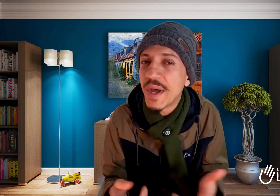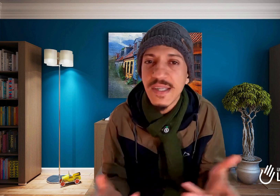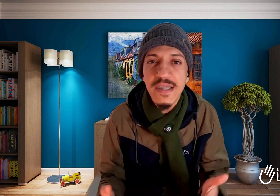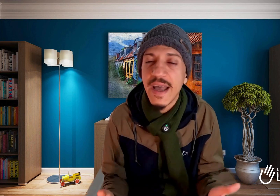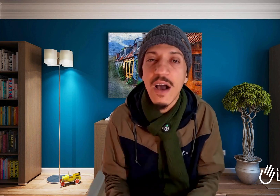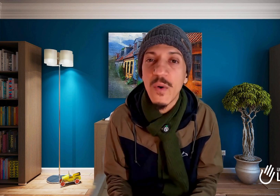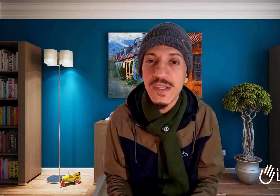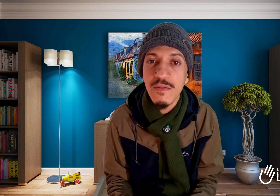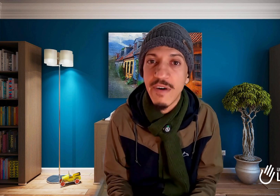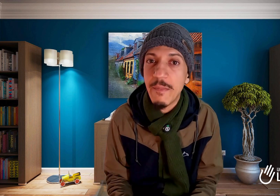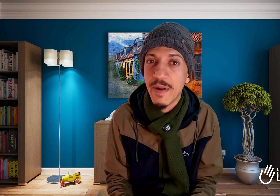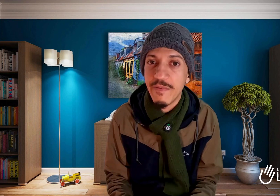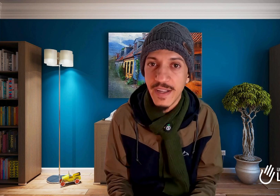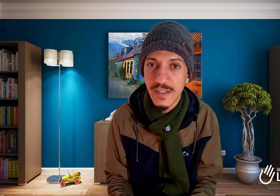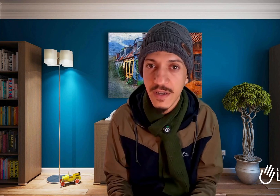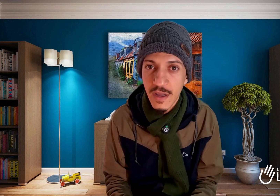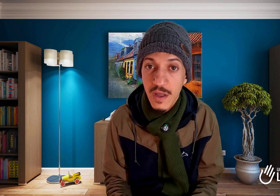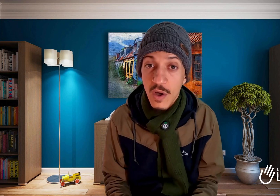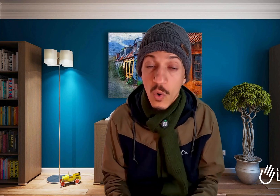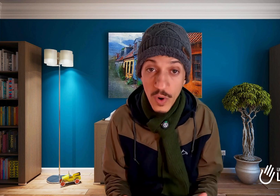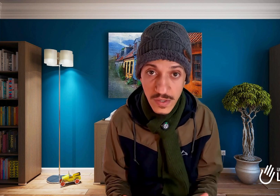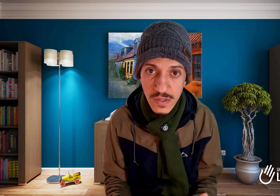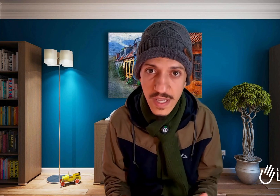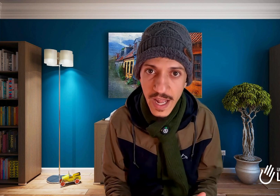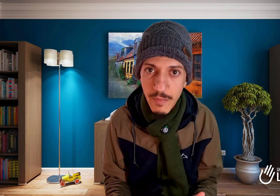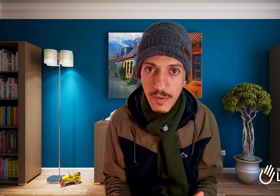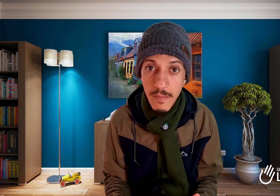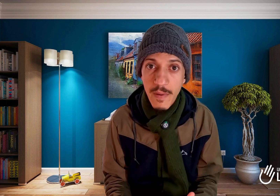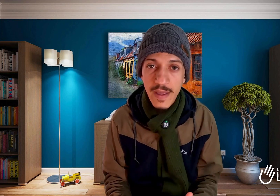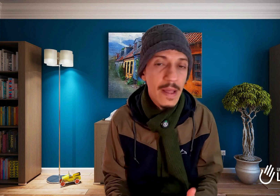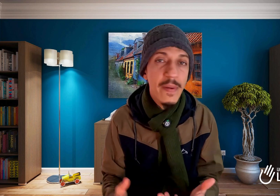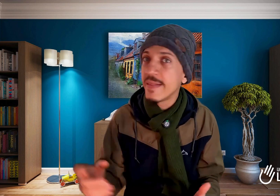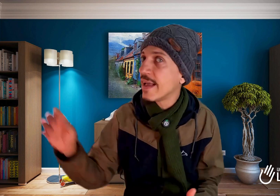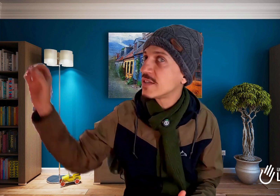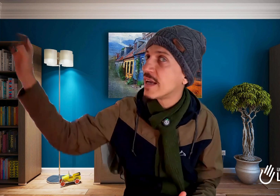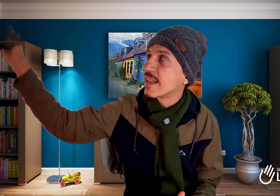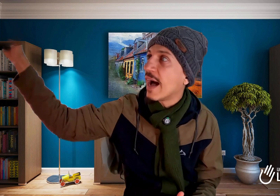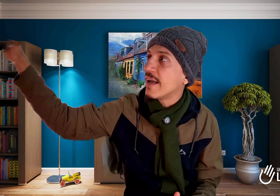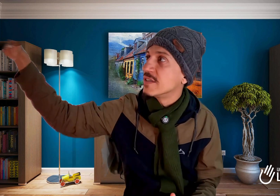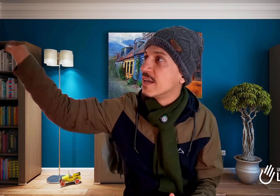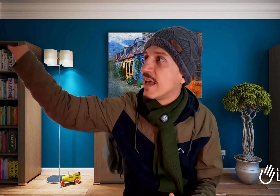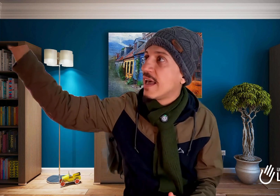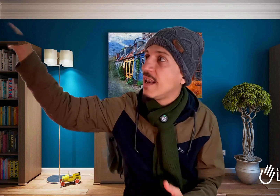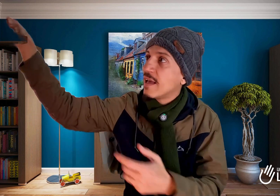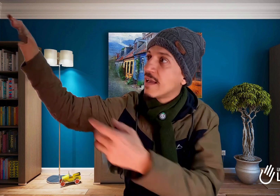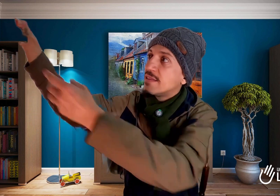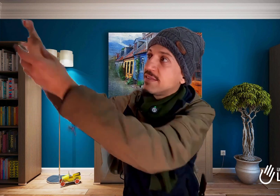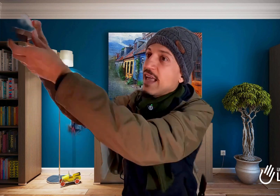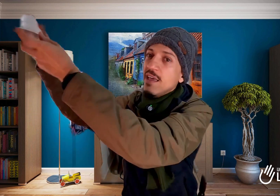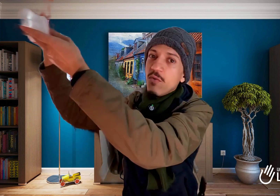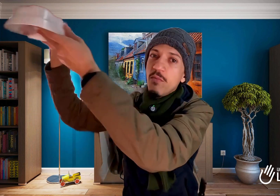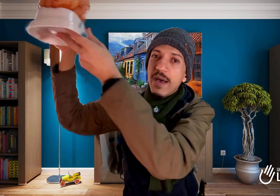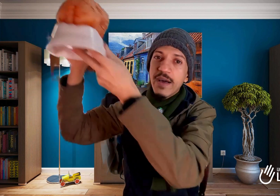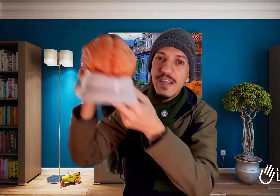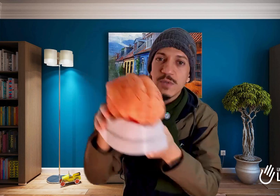aí a coisa não vai para frente. O nosso cérebro, independente da idade, ele tem um mecanismo chamado